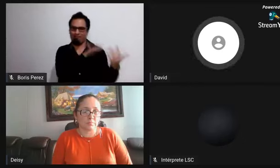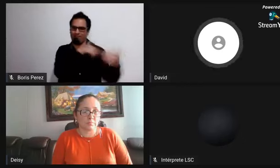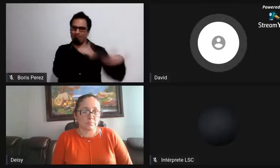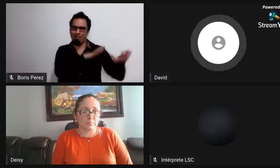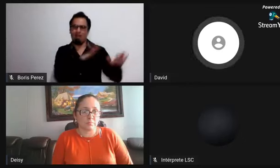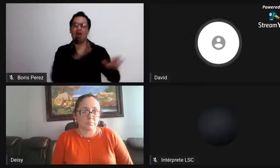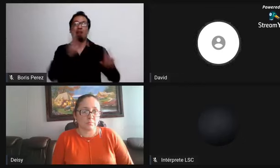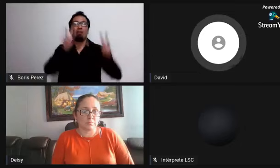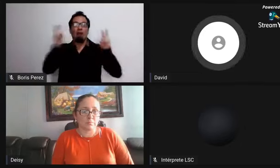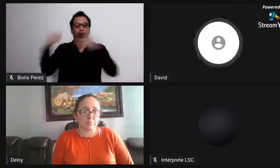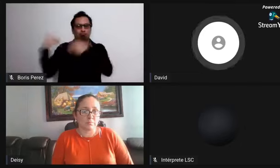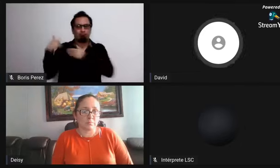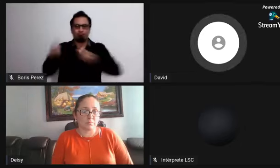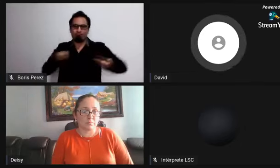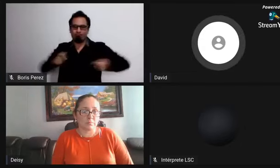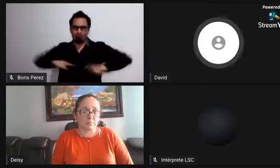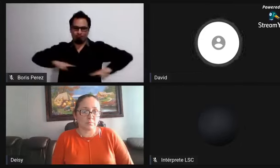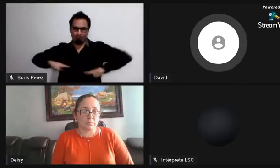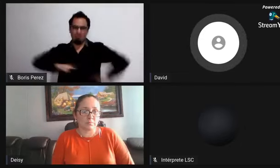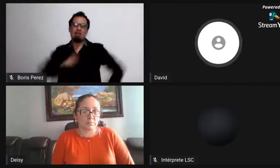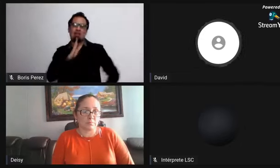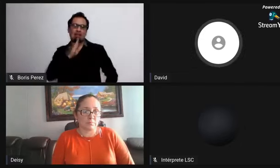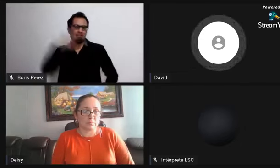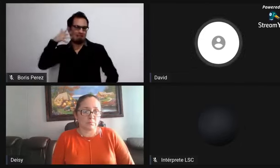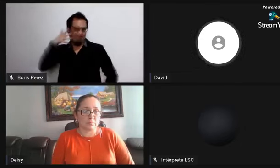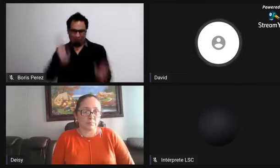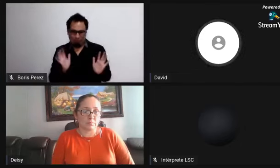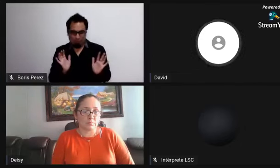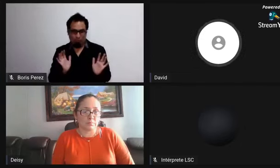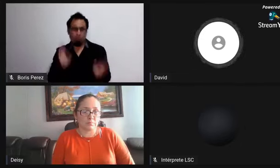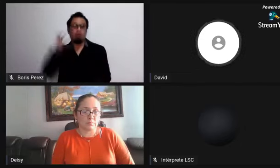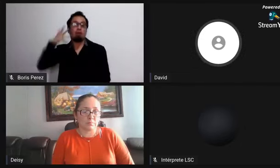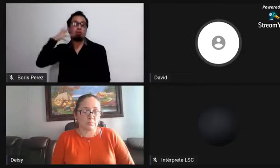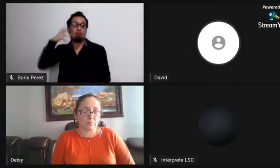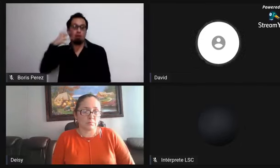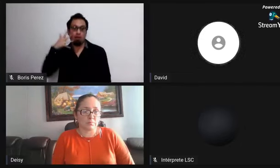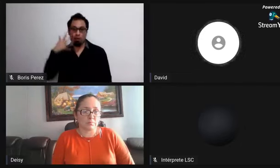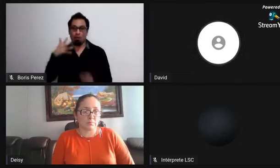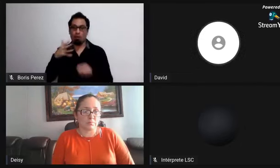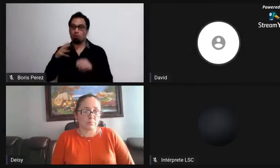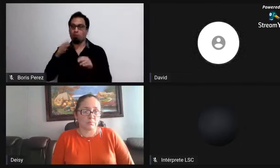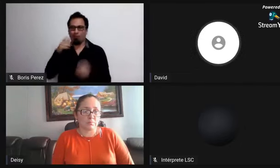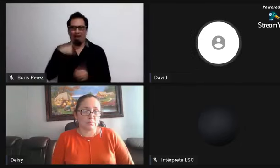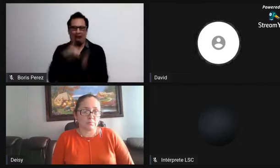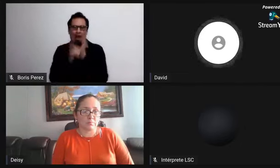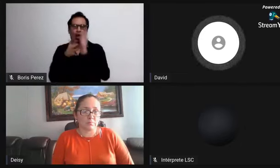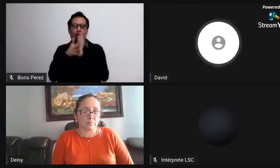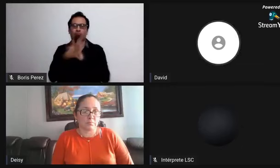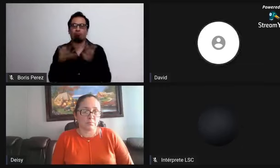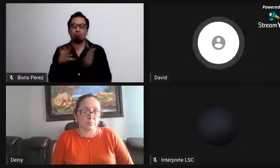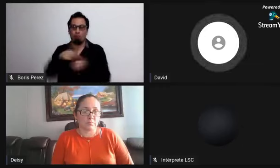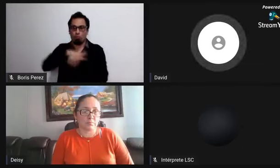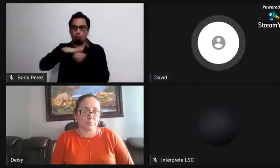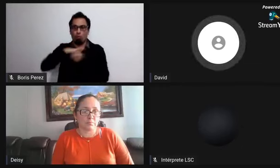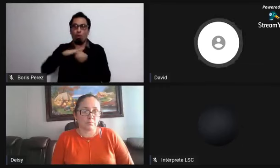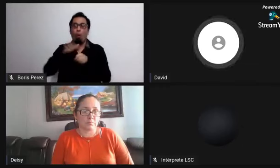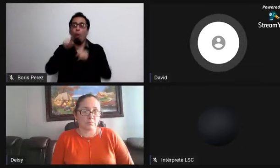estos territorios, sabemos que todavía se estaba gestando la campaña libertadora por parte del comandante Simón Bolívar.